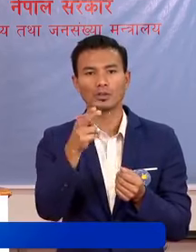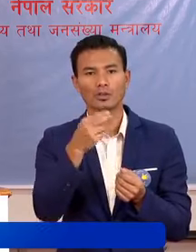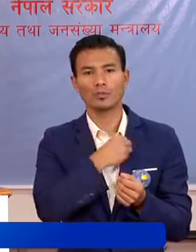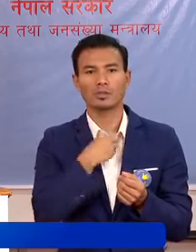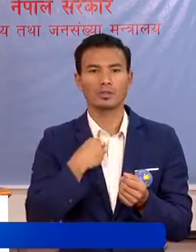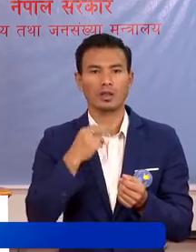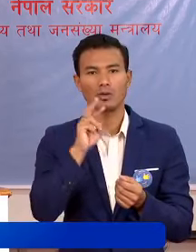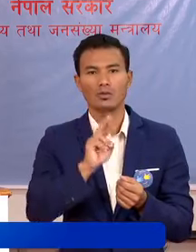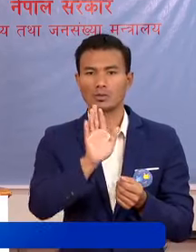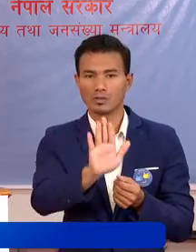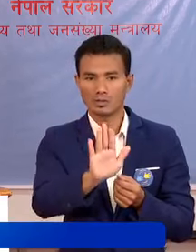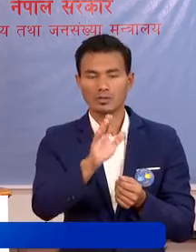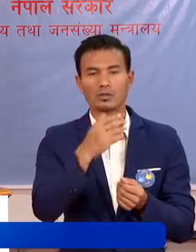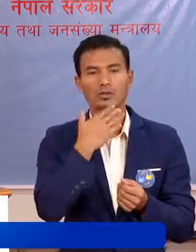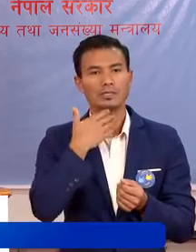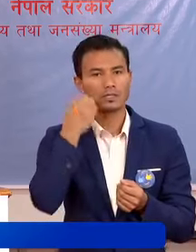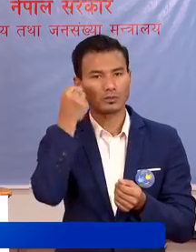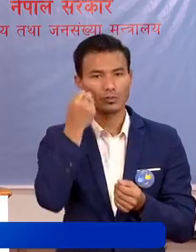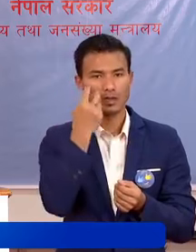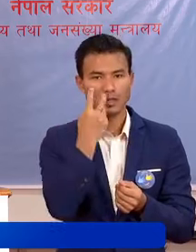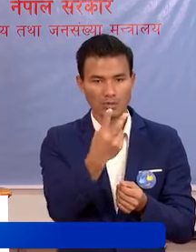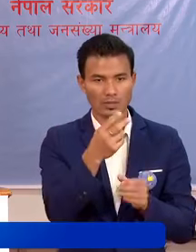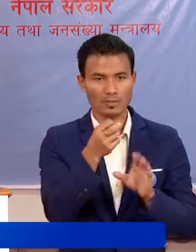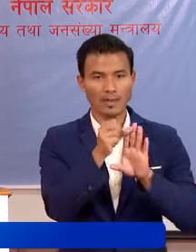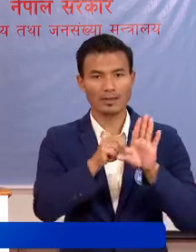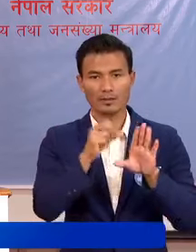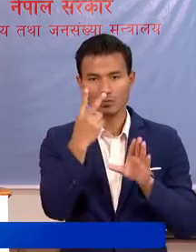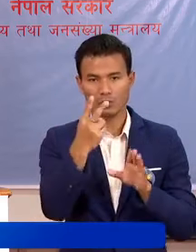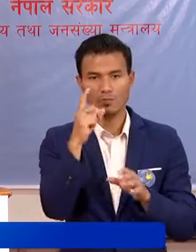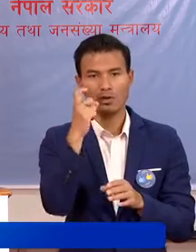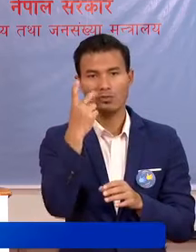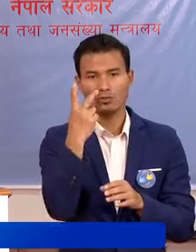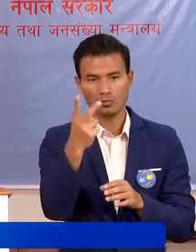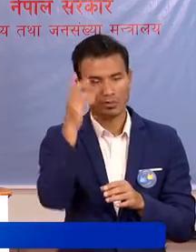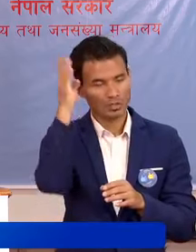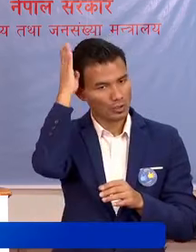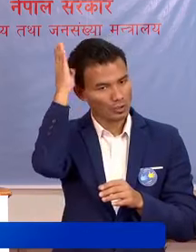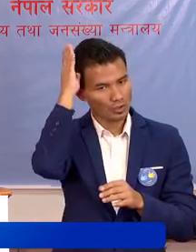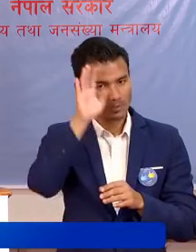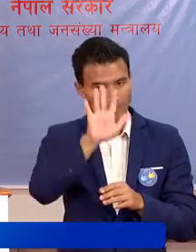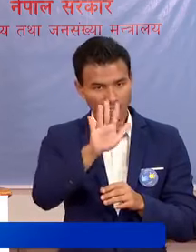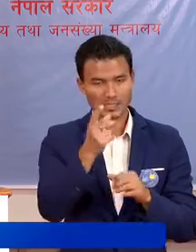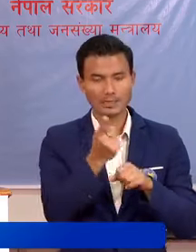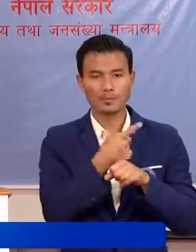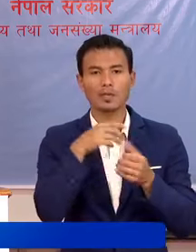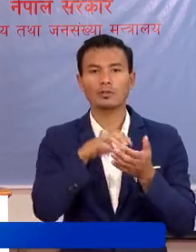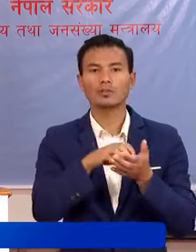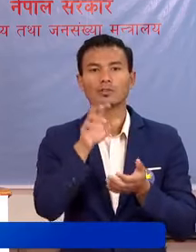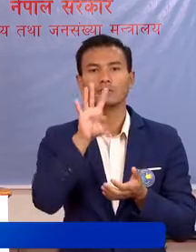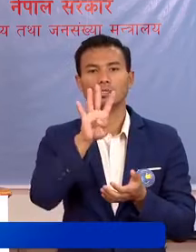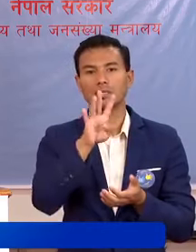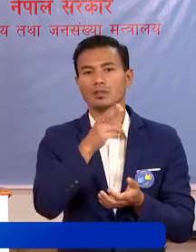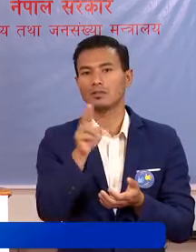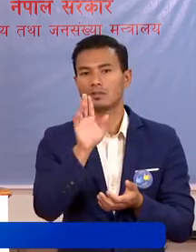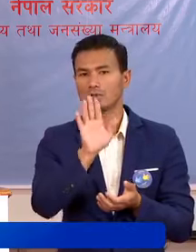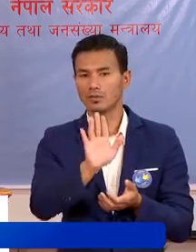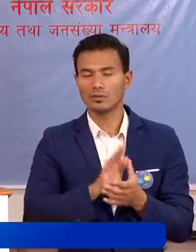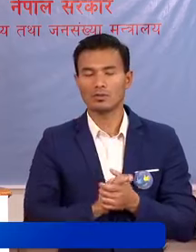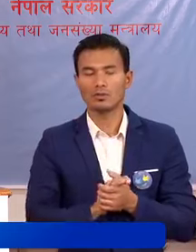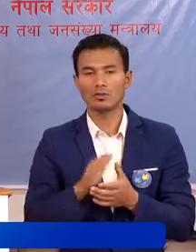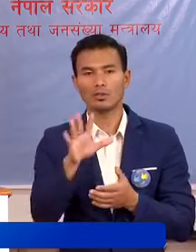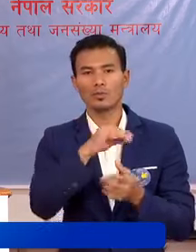मा हुनों छा टेकु मा दुई पाटन मा दुई बागलुग मा दुई दन्गडी मा पाच र बीरगंज मा चार्जाना उणों छा सबैको